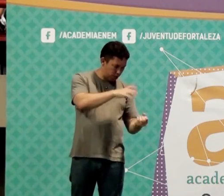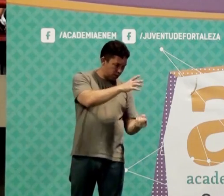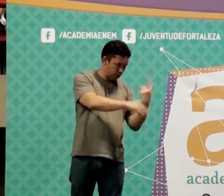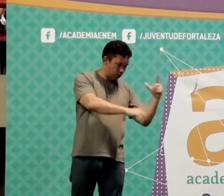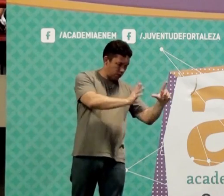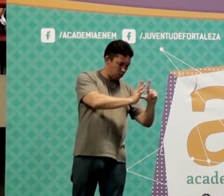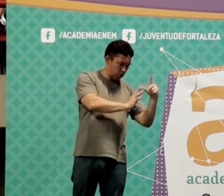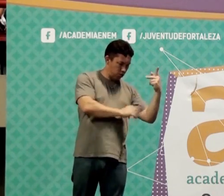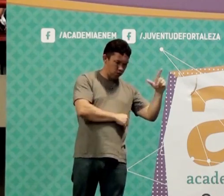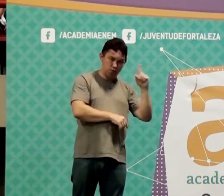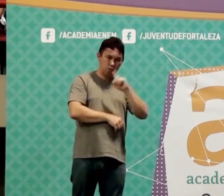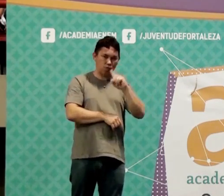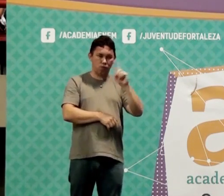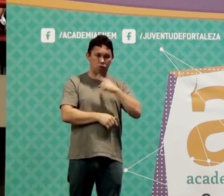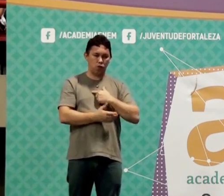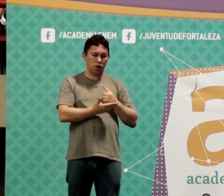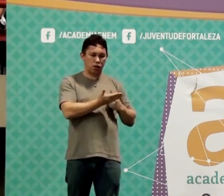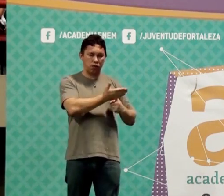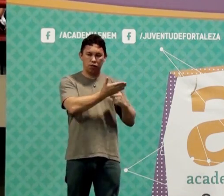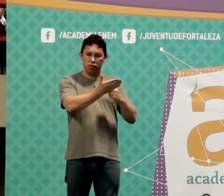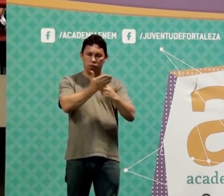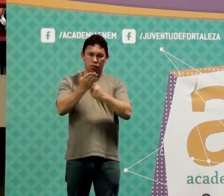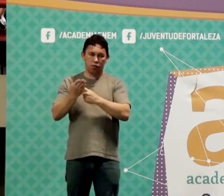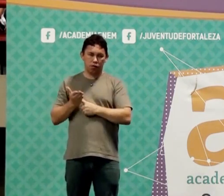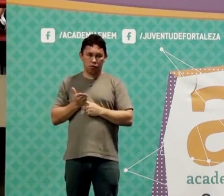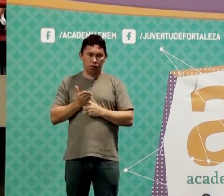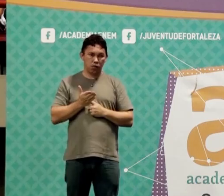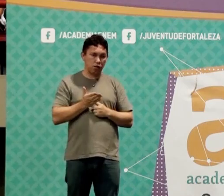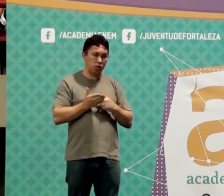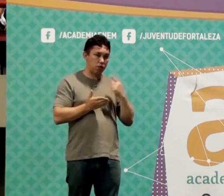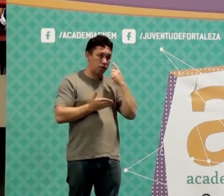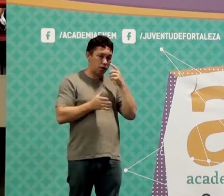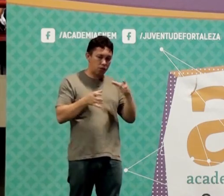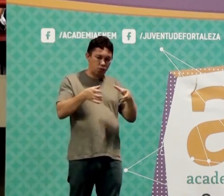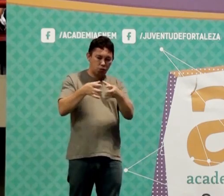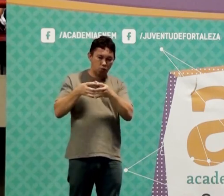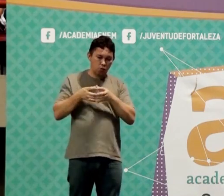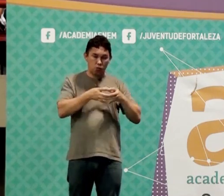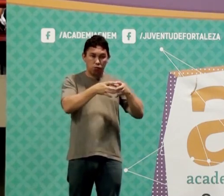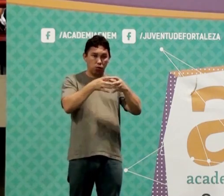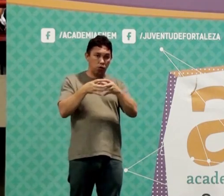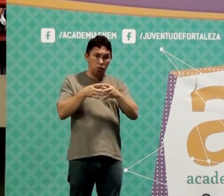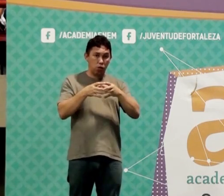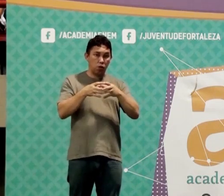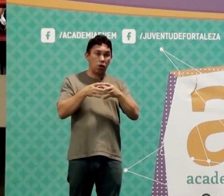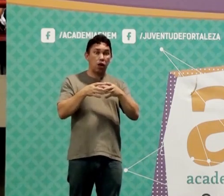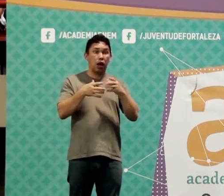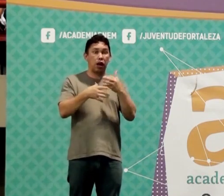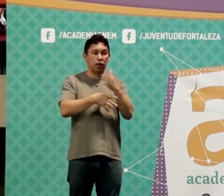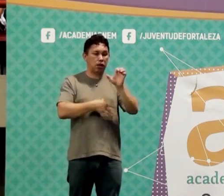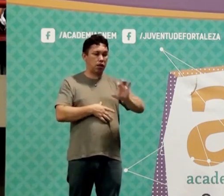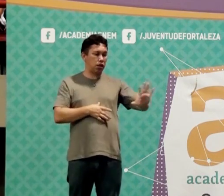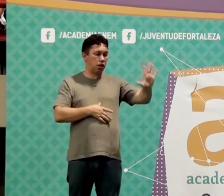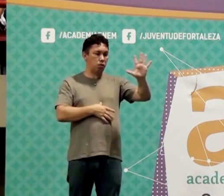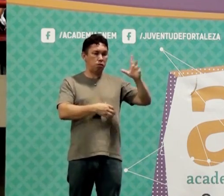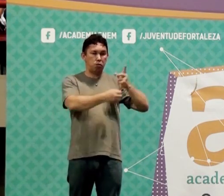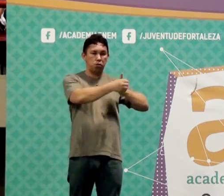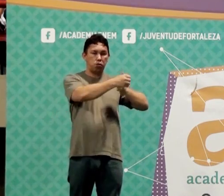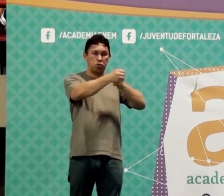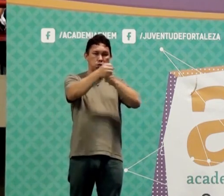professor? Como é o nome dele? Aprendiz. O que é que ele está fazendo, jovem? Aprendendo. Então eu vou pagar para a pessoa